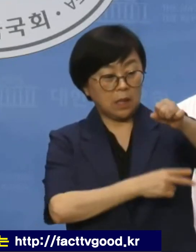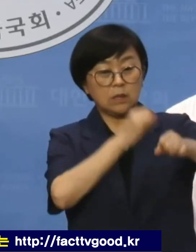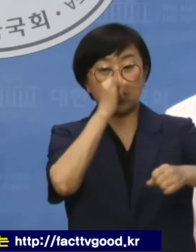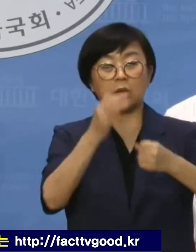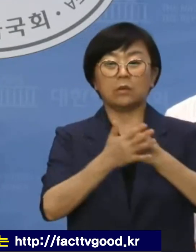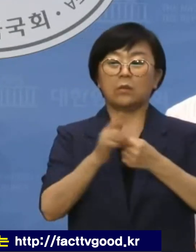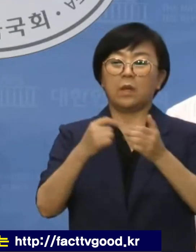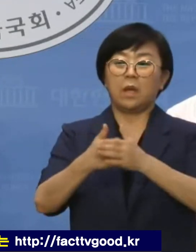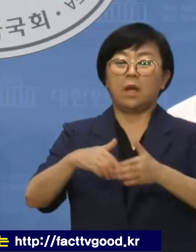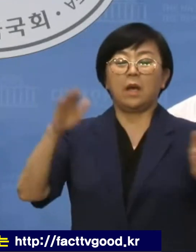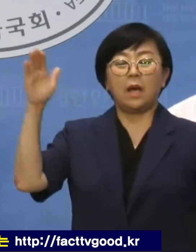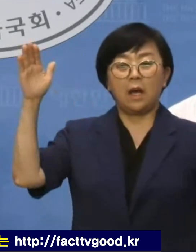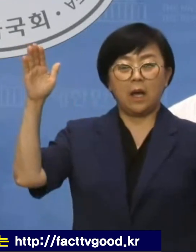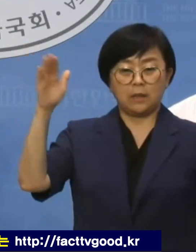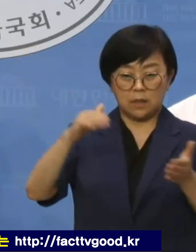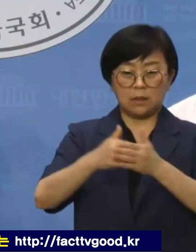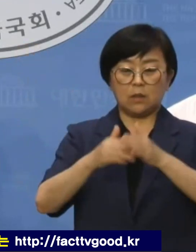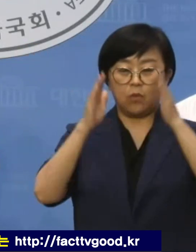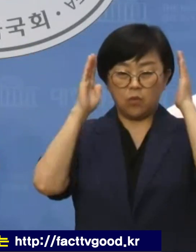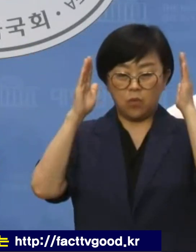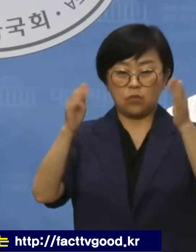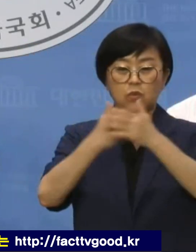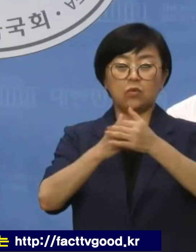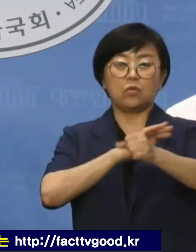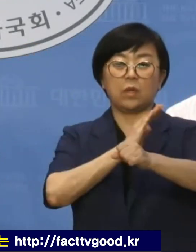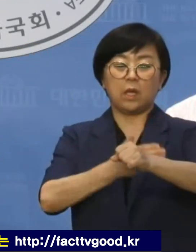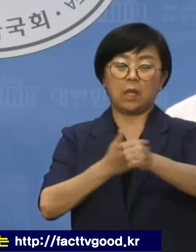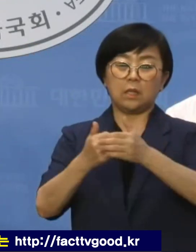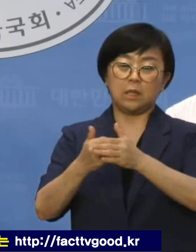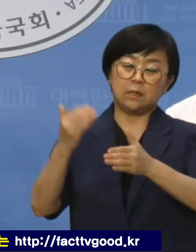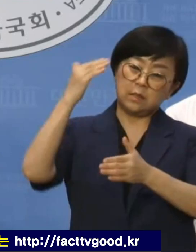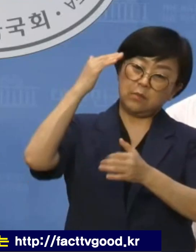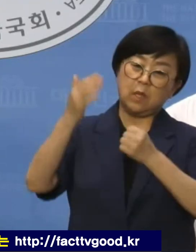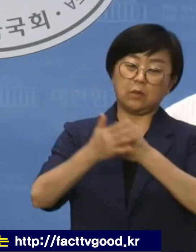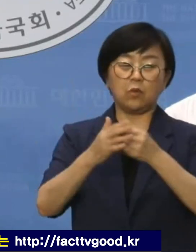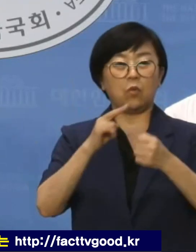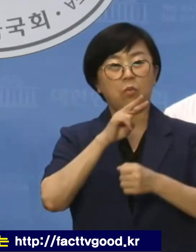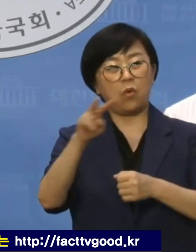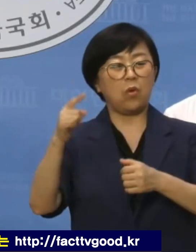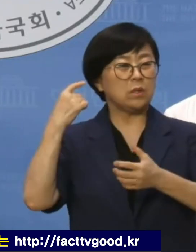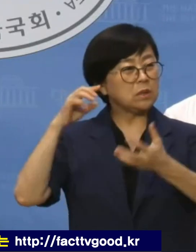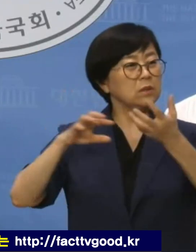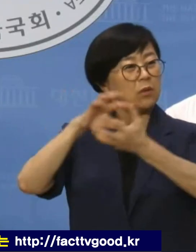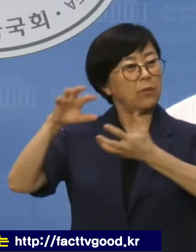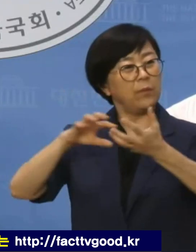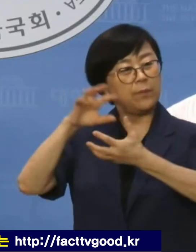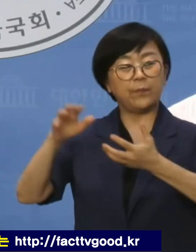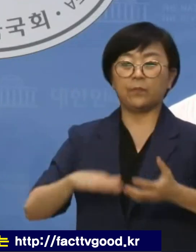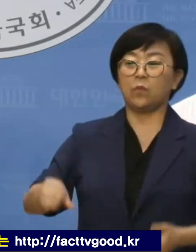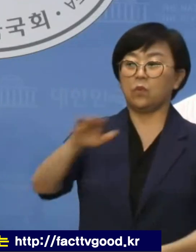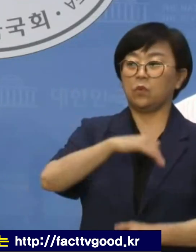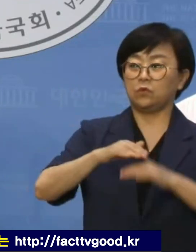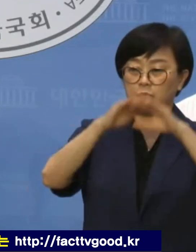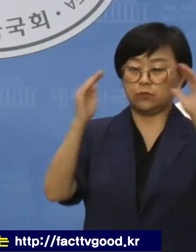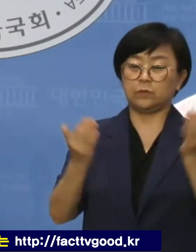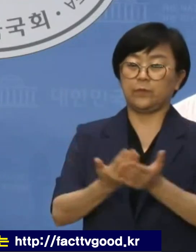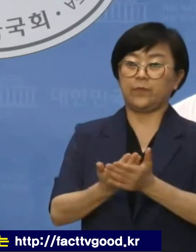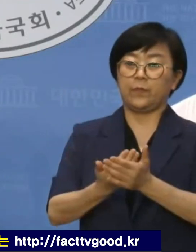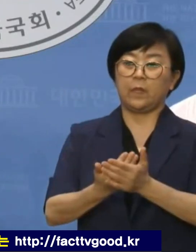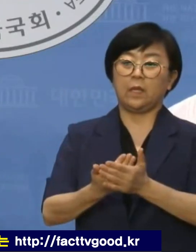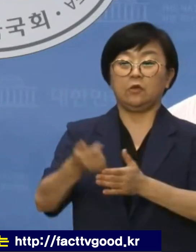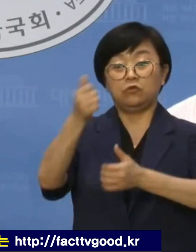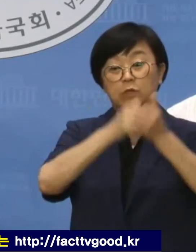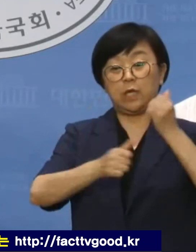지나간다고 하면 아이들의 학습권 침해라든가 경관의 훼손뿐만 아니라 공예들은 저희가 앞으로